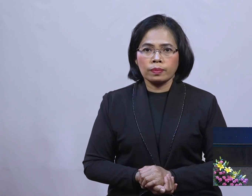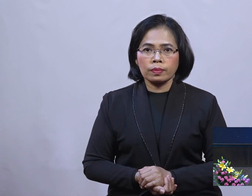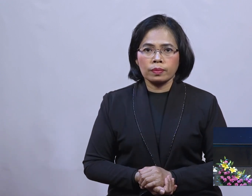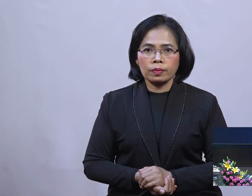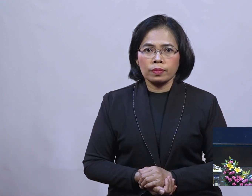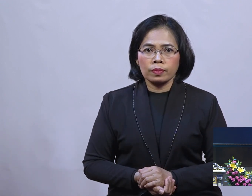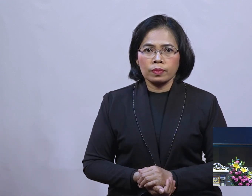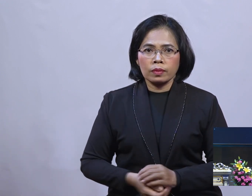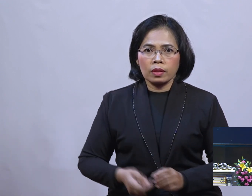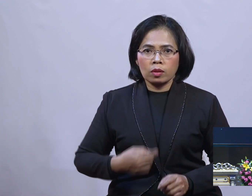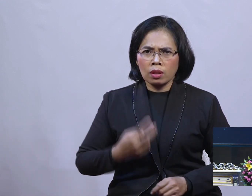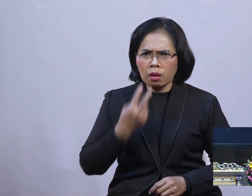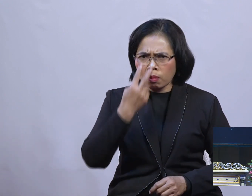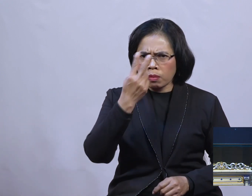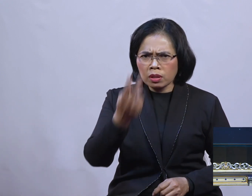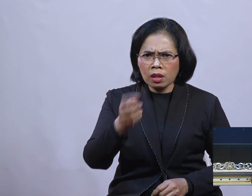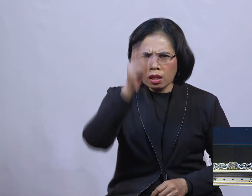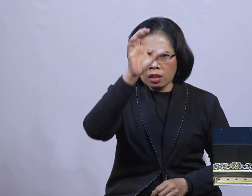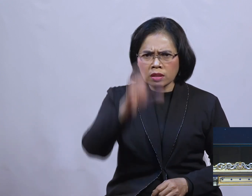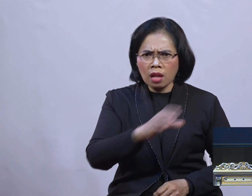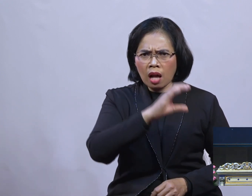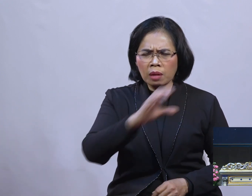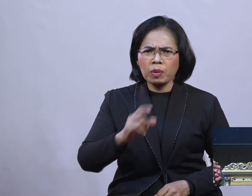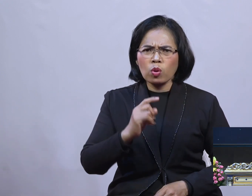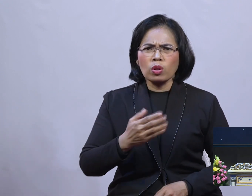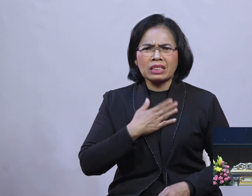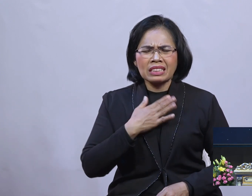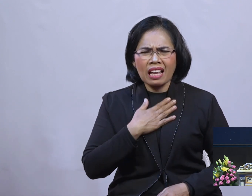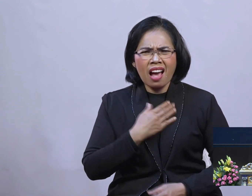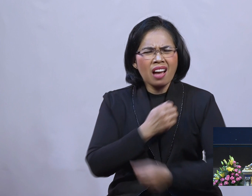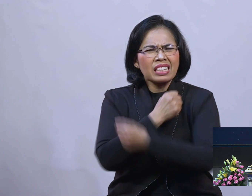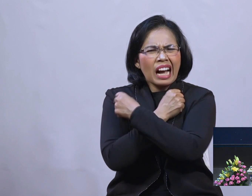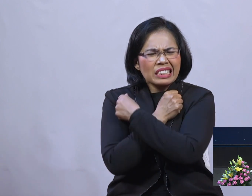bukannya sadar bonsai dikasih oleh Chris